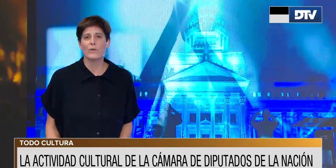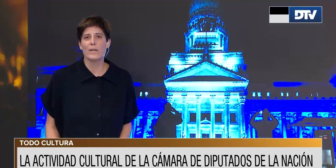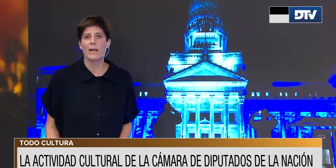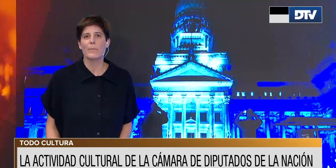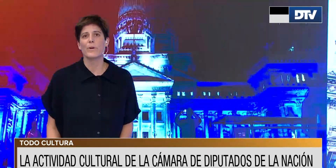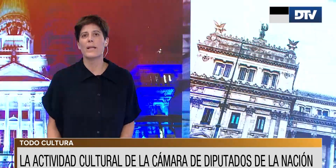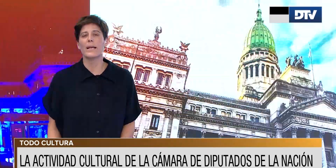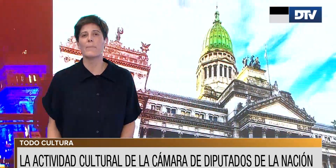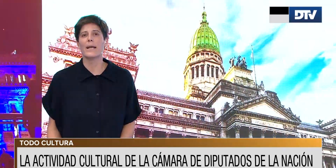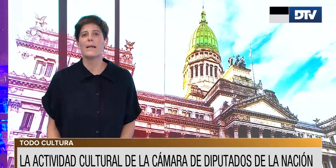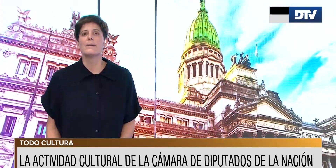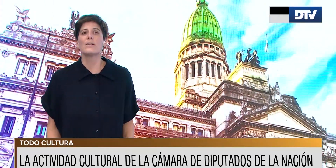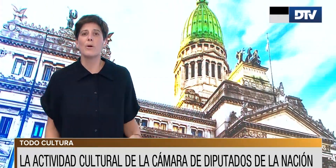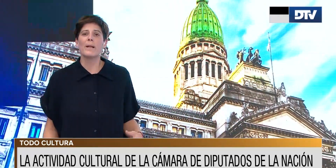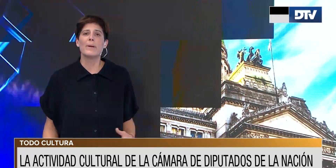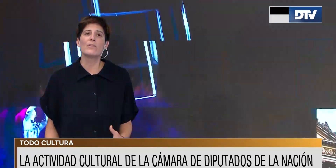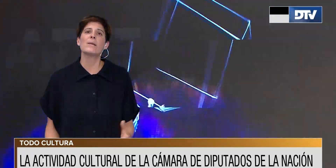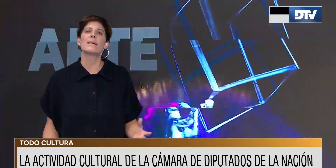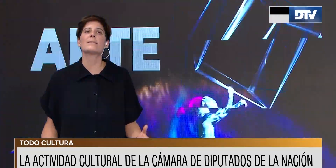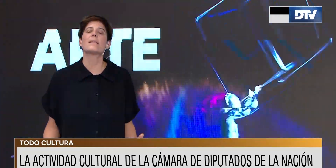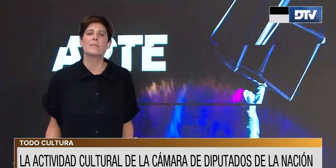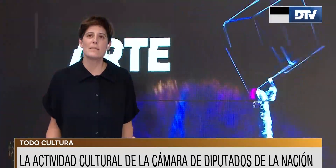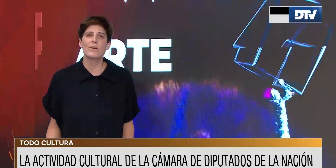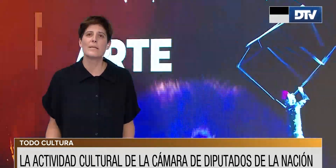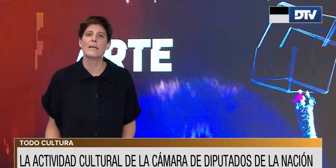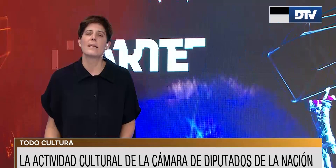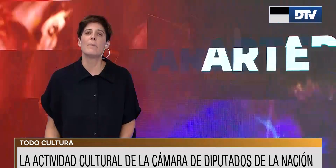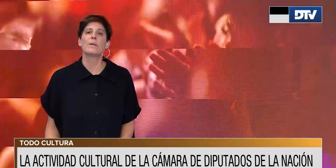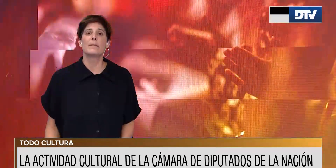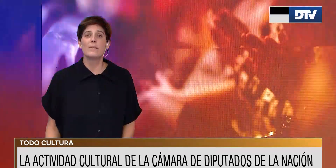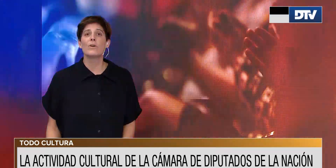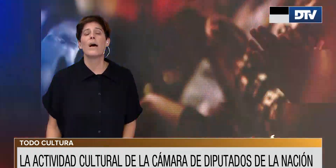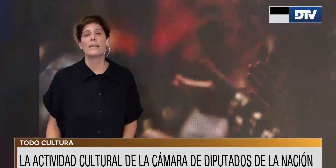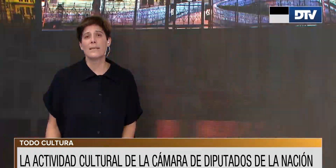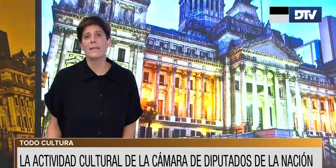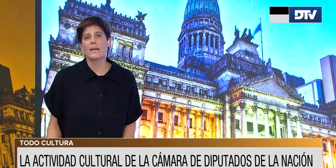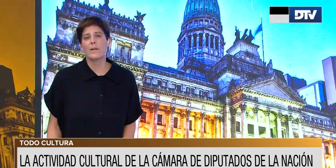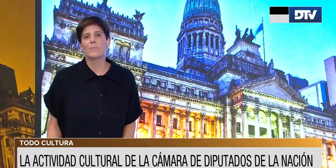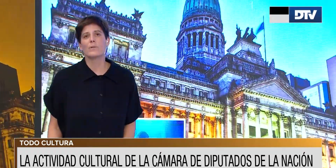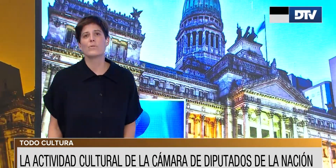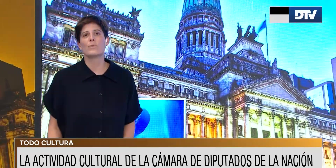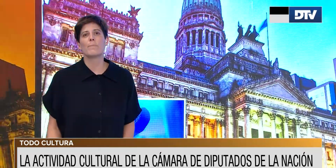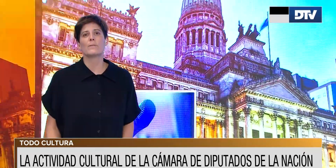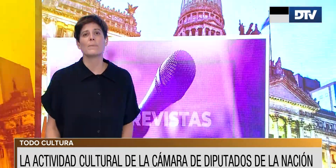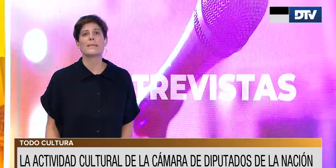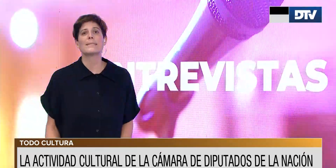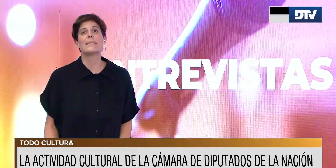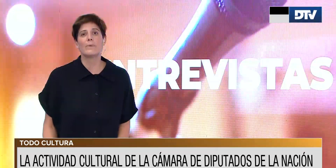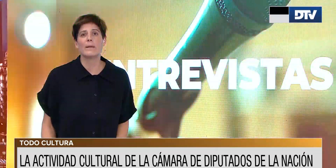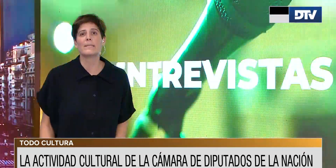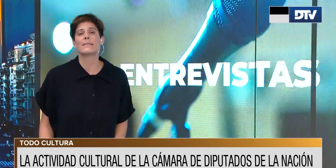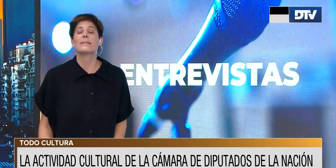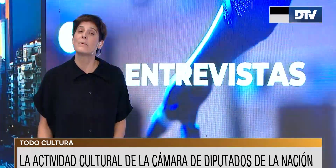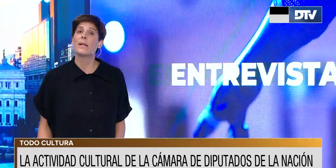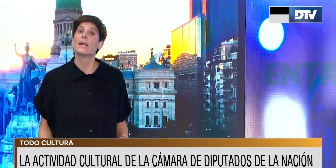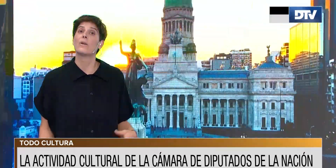retomar la historia y la memoria de la Cámara, sino para ver todas aquellas dimensiones que han permitido hacer de la Cámara de Diputados un espacio más